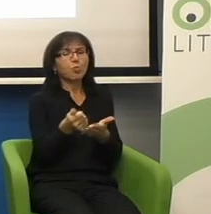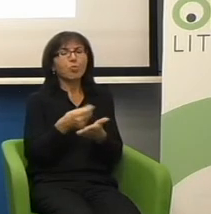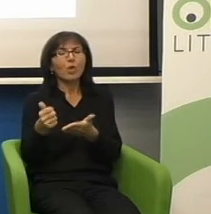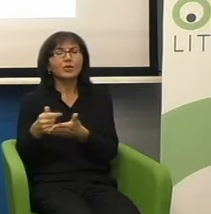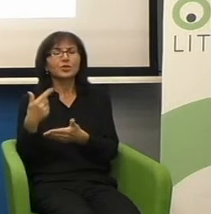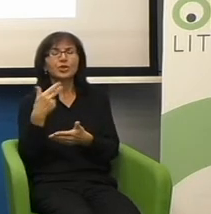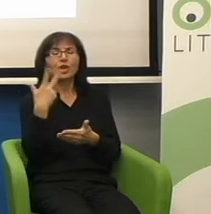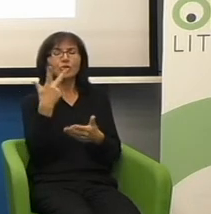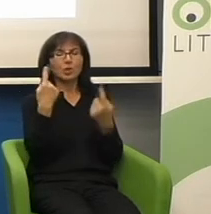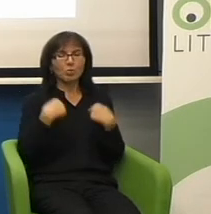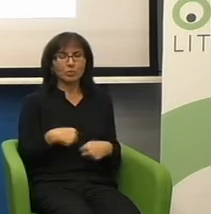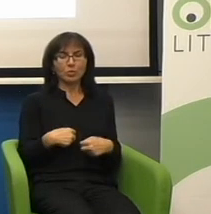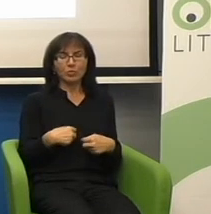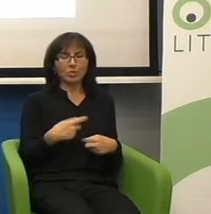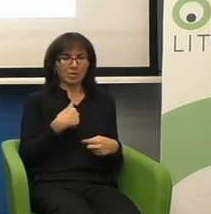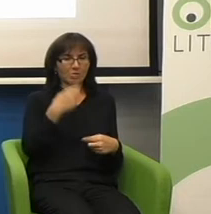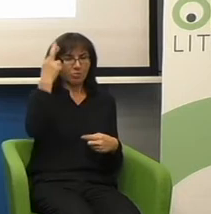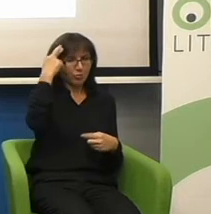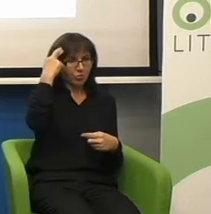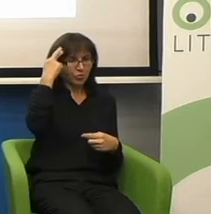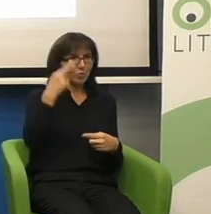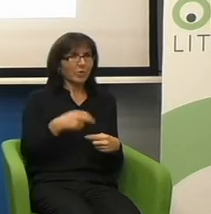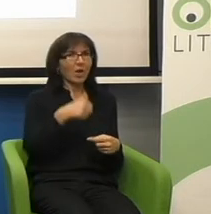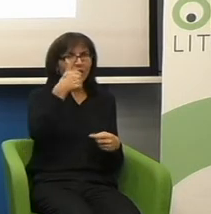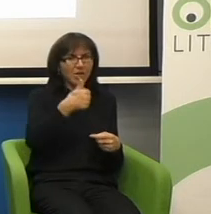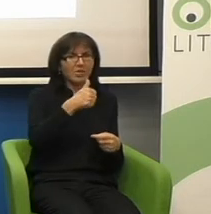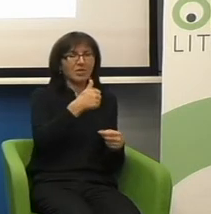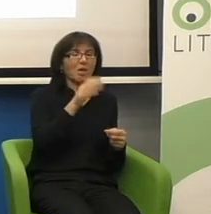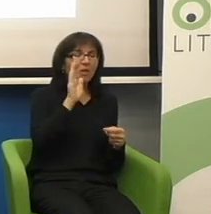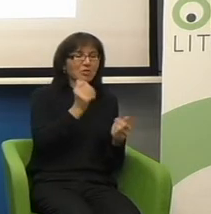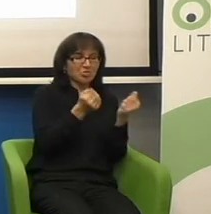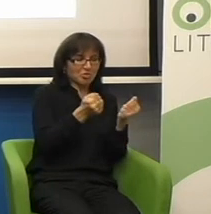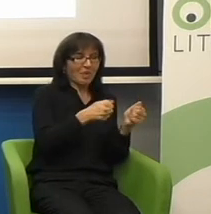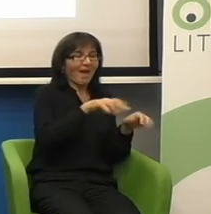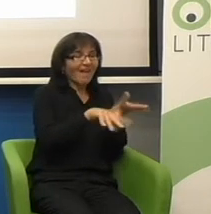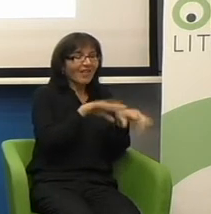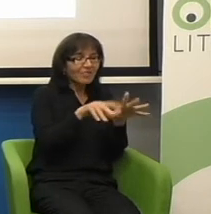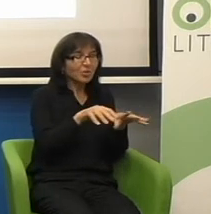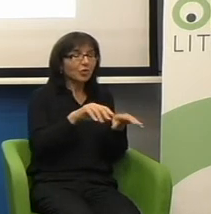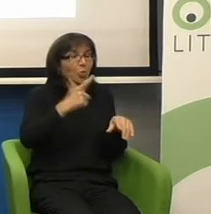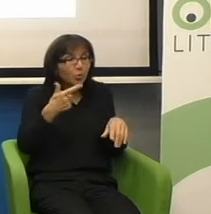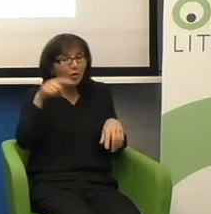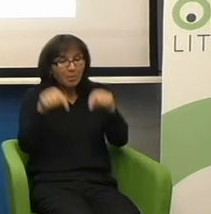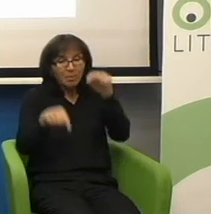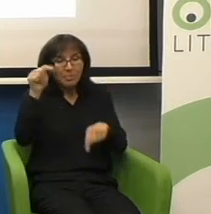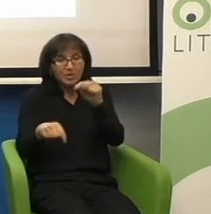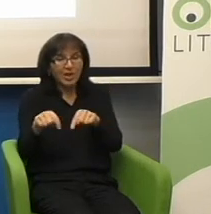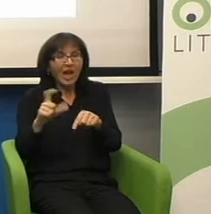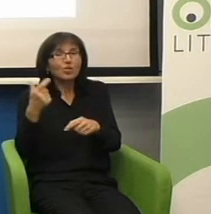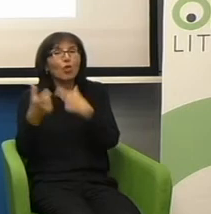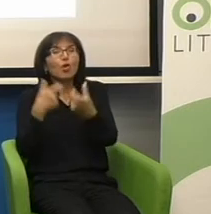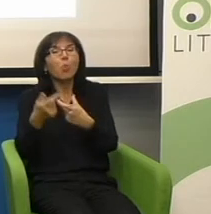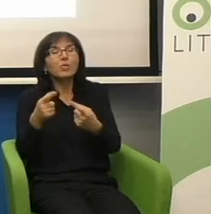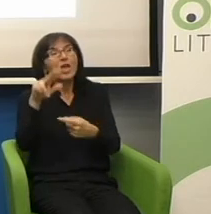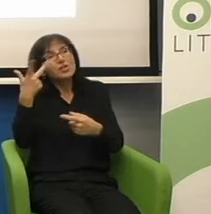więc mówi, co, jeden, ja rozumiem, jeden trzyma klawiaturę, drugi uderza w tą klawiaturę, co robi trzeci, bo nas już w pewnym momencie było 3. No